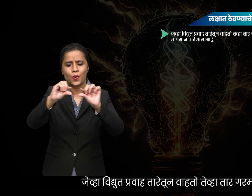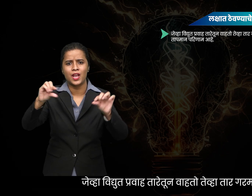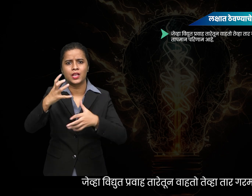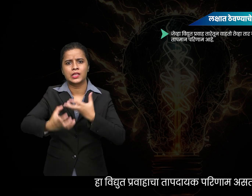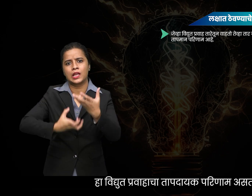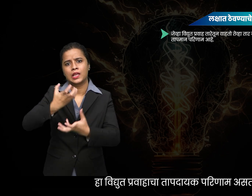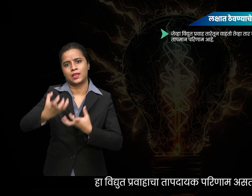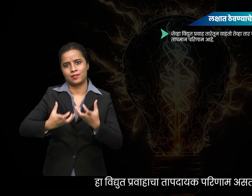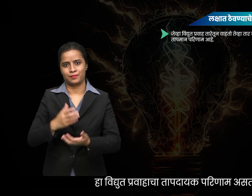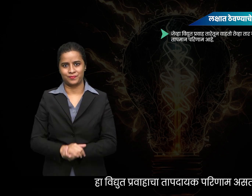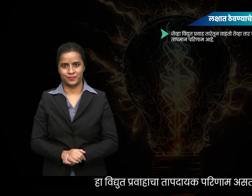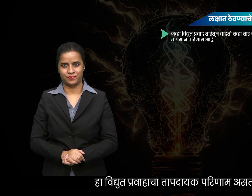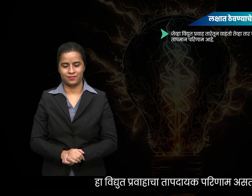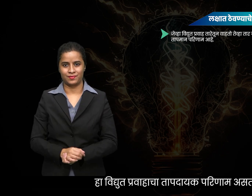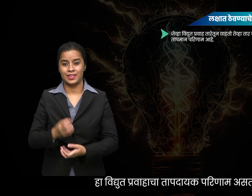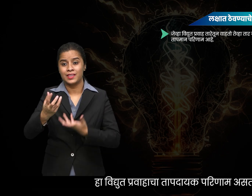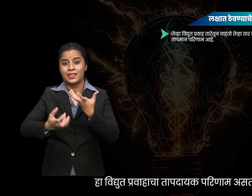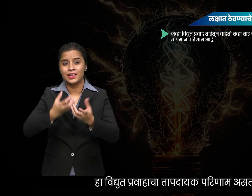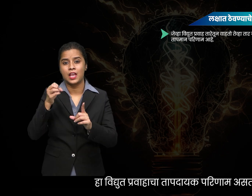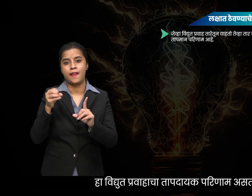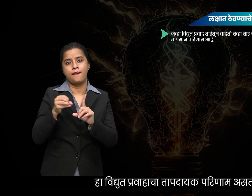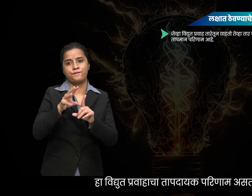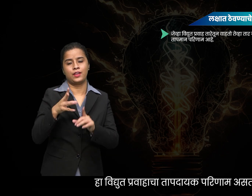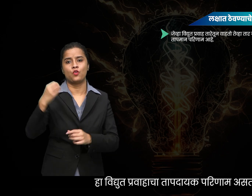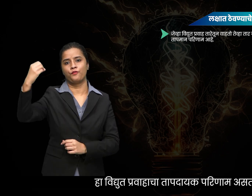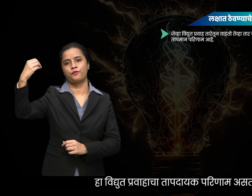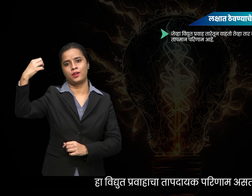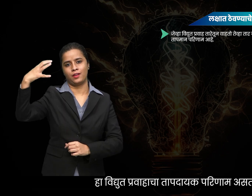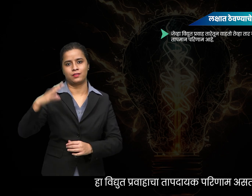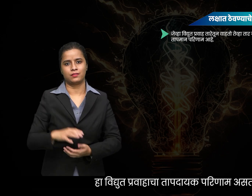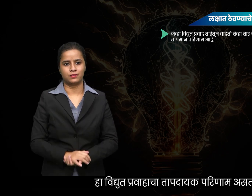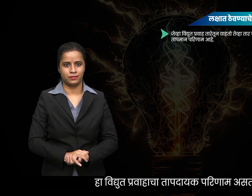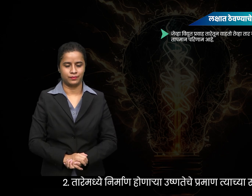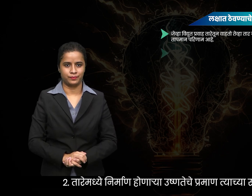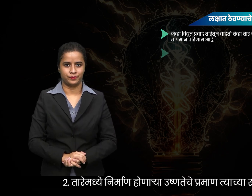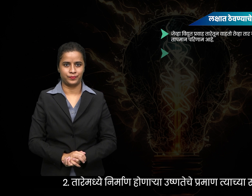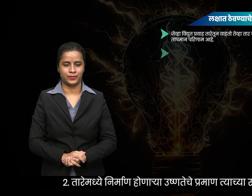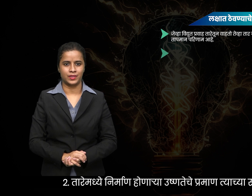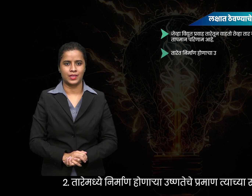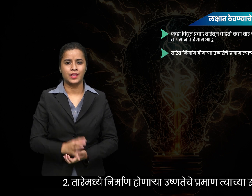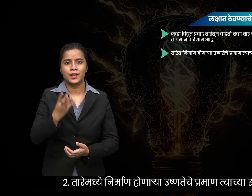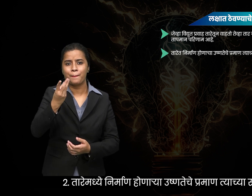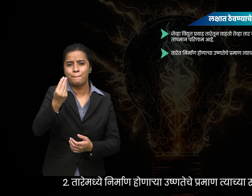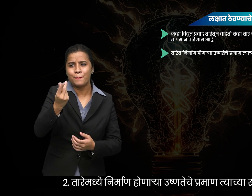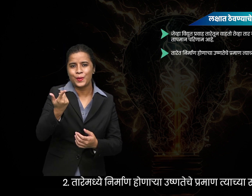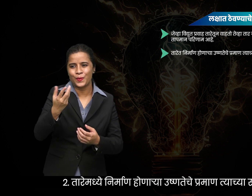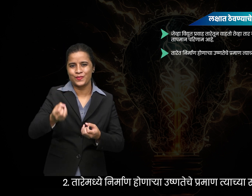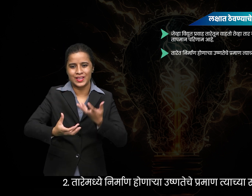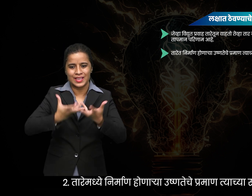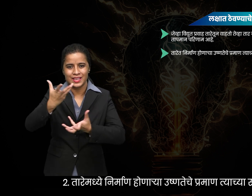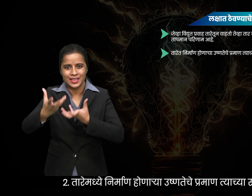होते. हा विद्युत प्रवाहांचा तापदायक परिणाम असतो. तारेमध्ये निर्माण